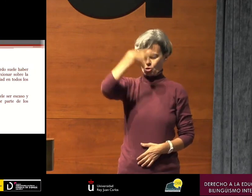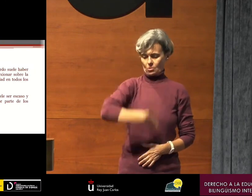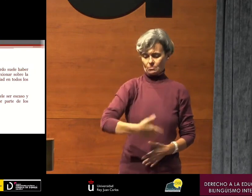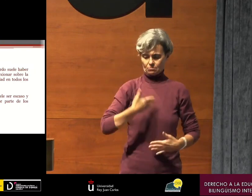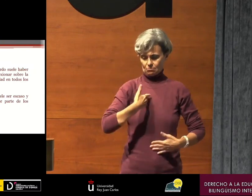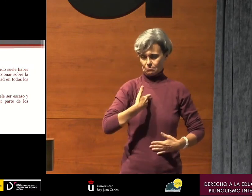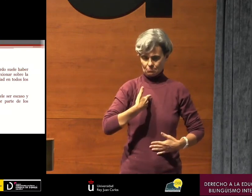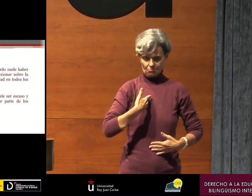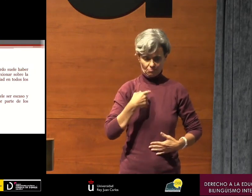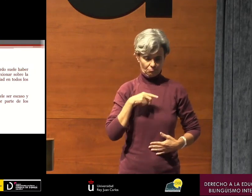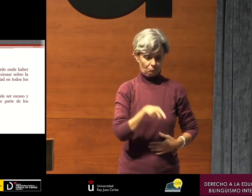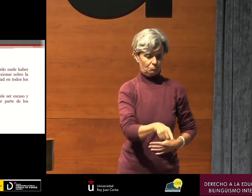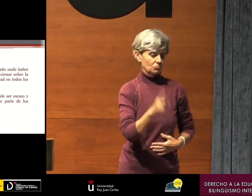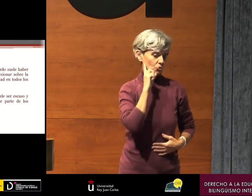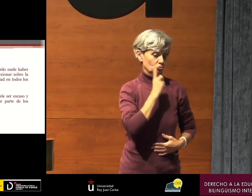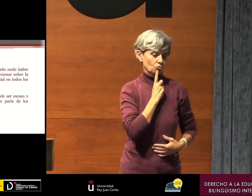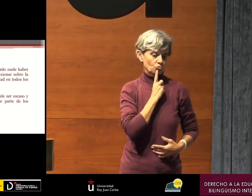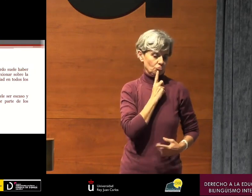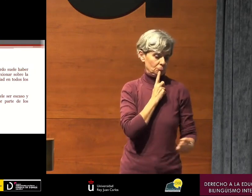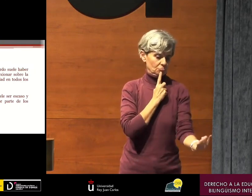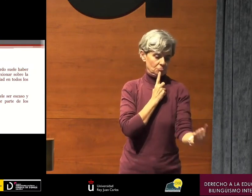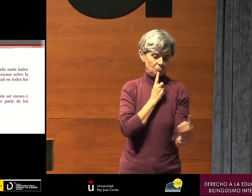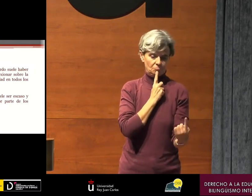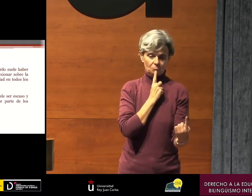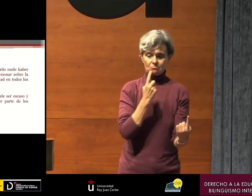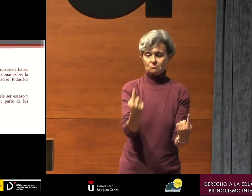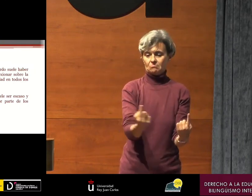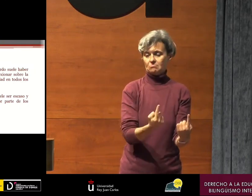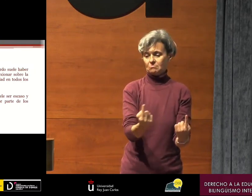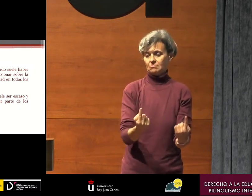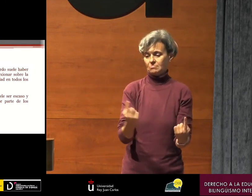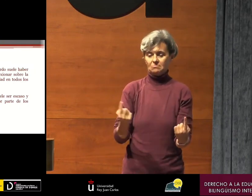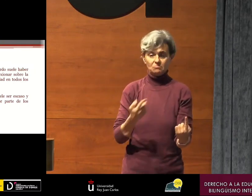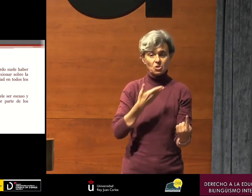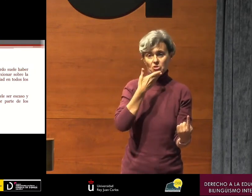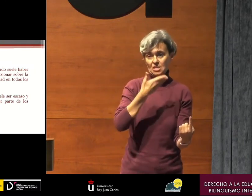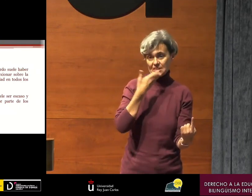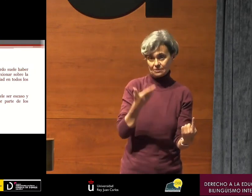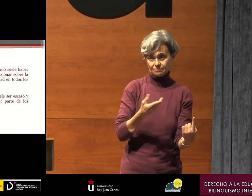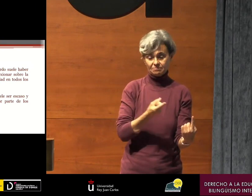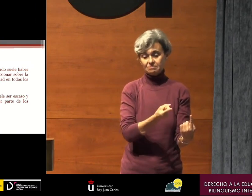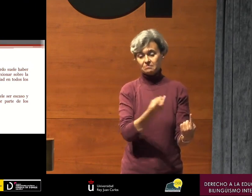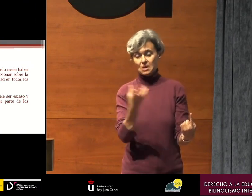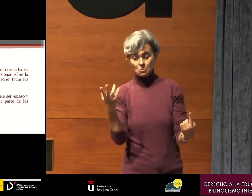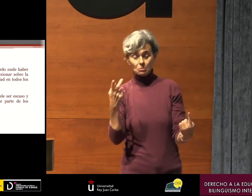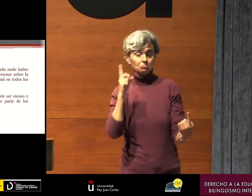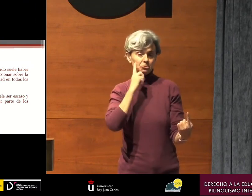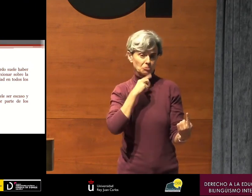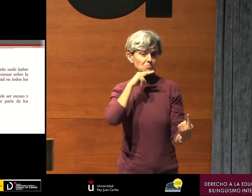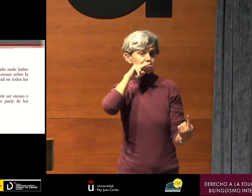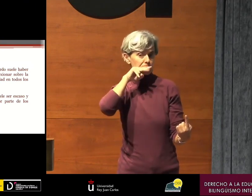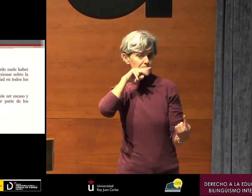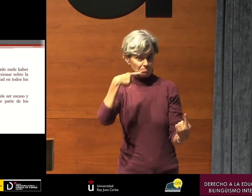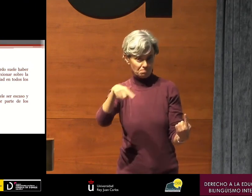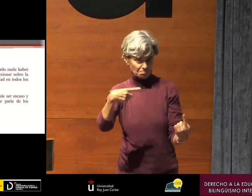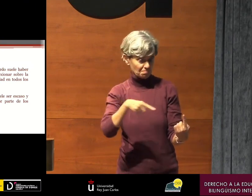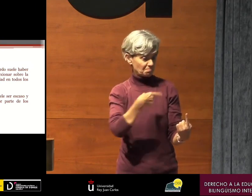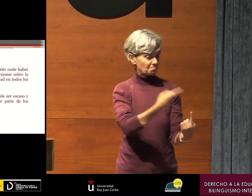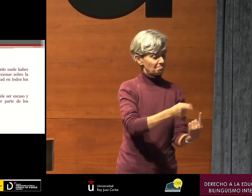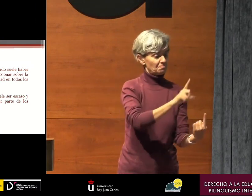de signos española con la lengua oral, eso favorecerá el prestigio de ambas. Si un